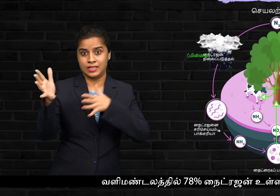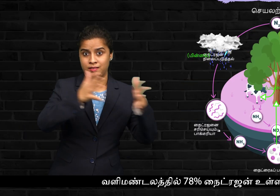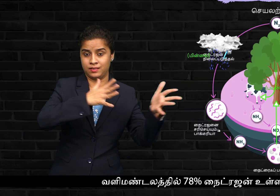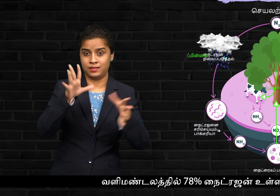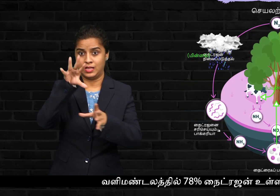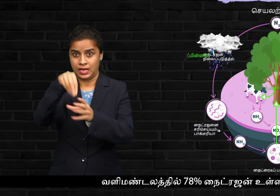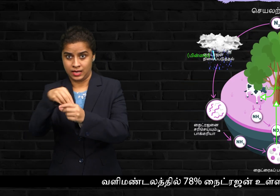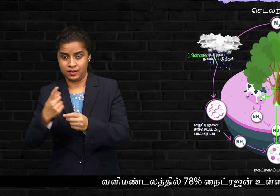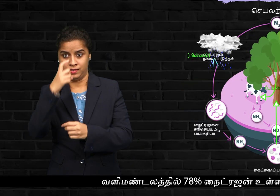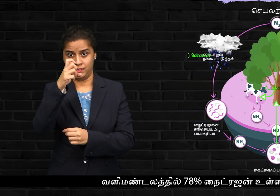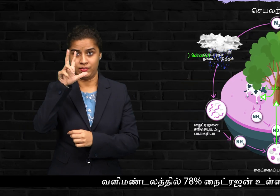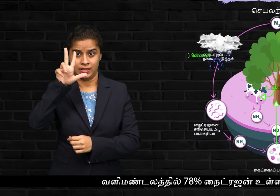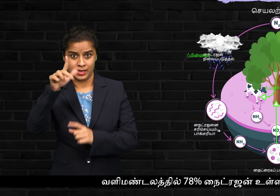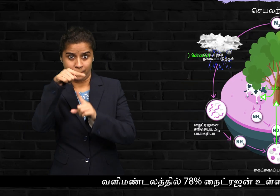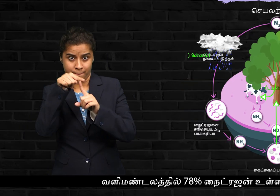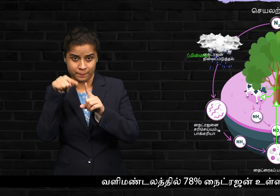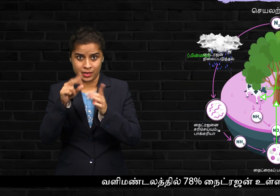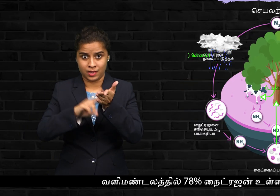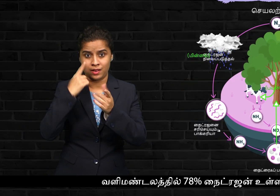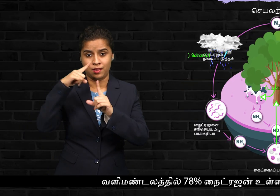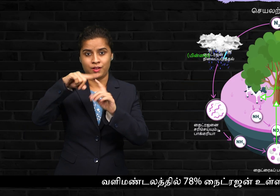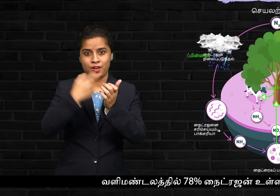வளிமண்டலத்தில் 78% நைட்ரஜன் உள்ளது.